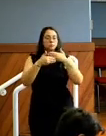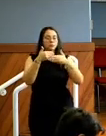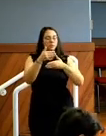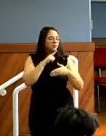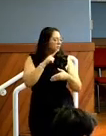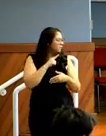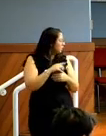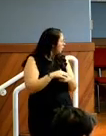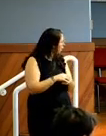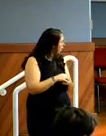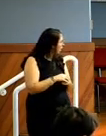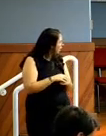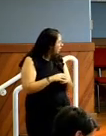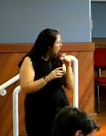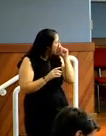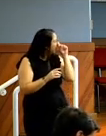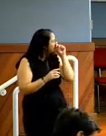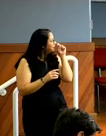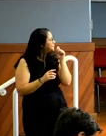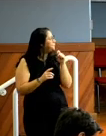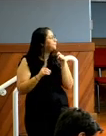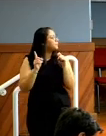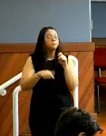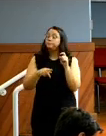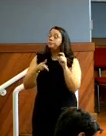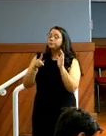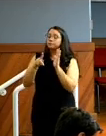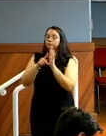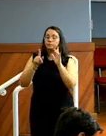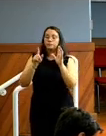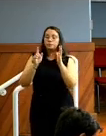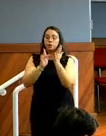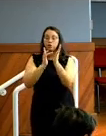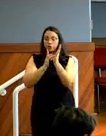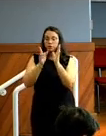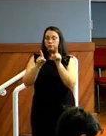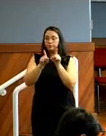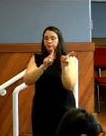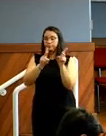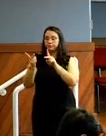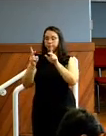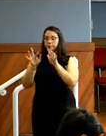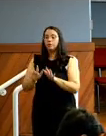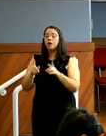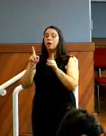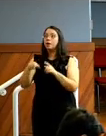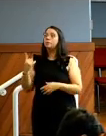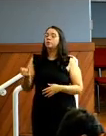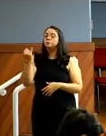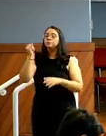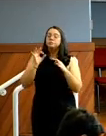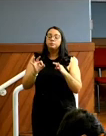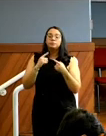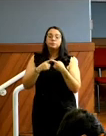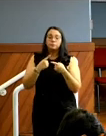gente tem as etapas de digitalização e de informatização. E vejam, por que, que é importante que isso passe por aqui antes? Porque,